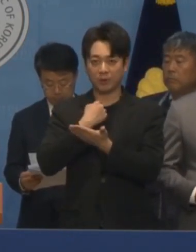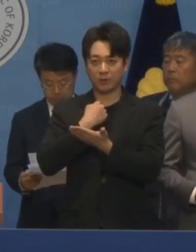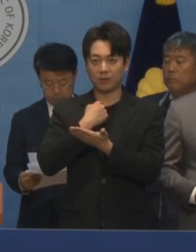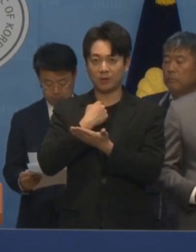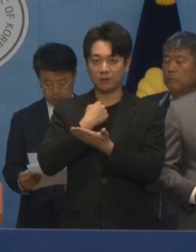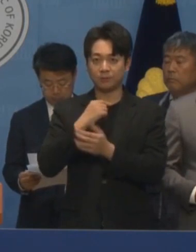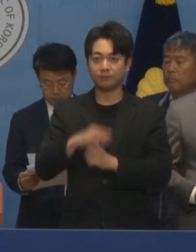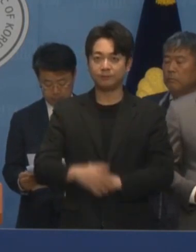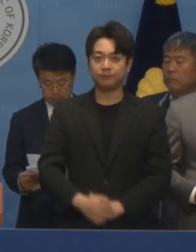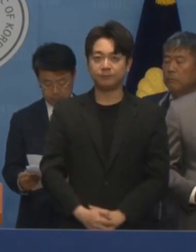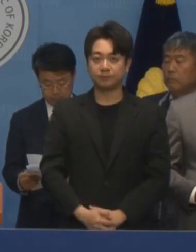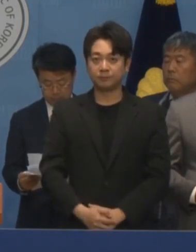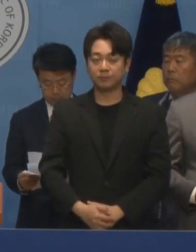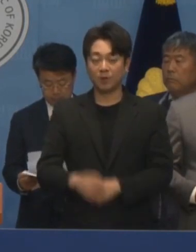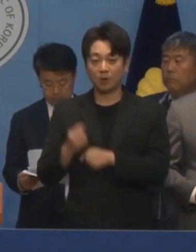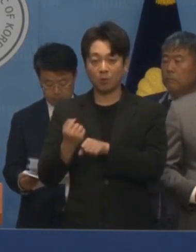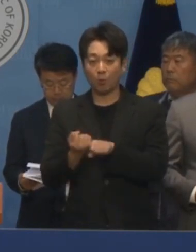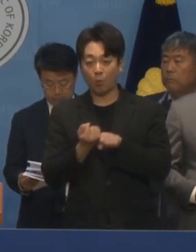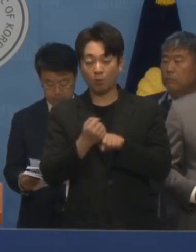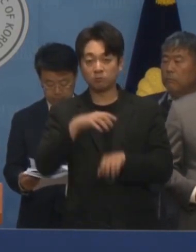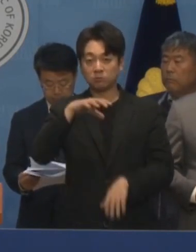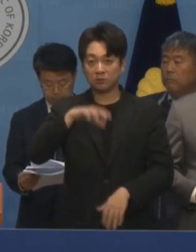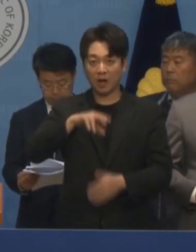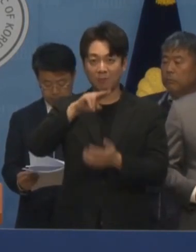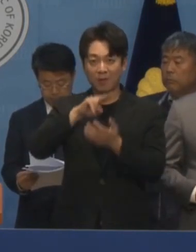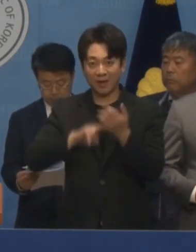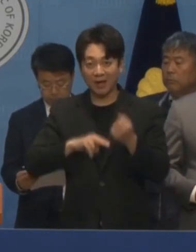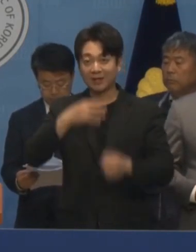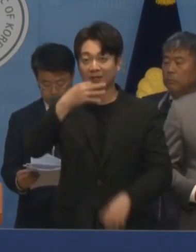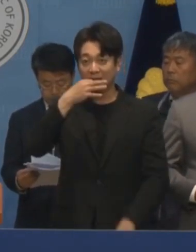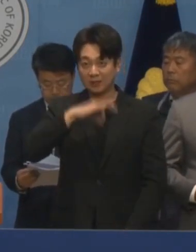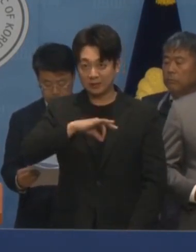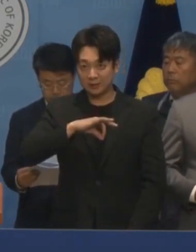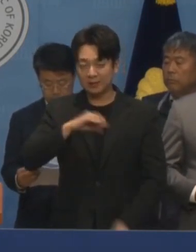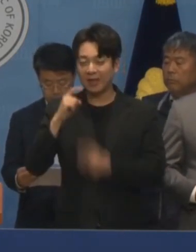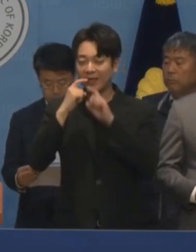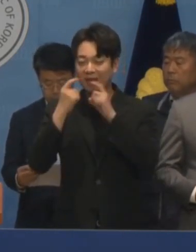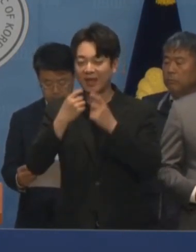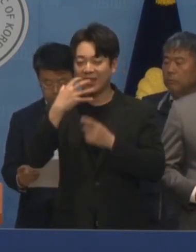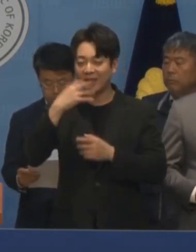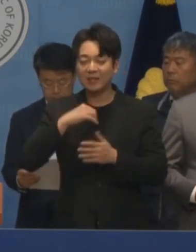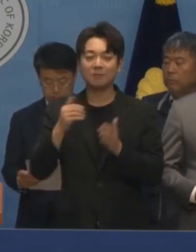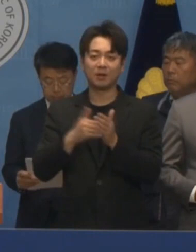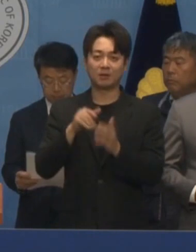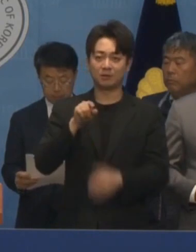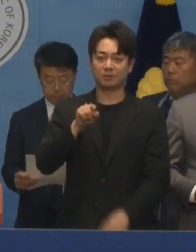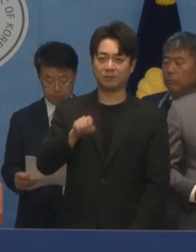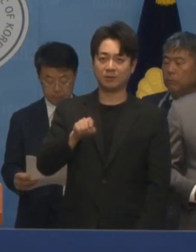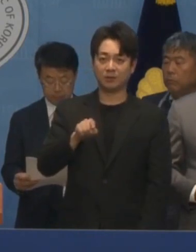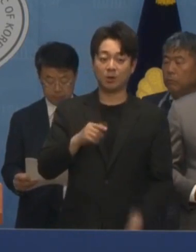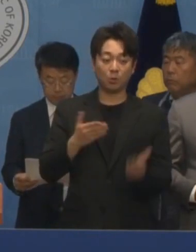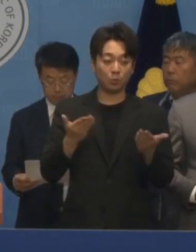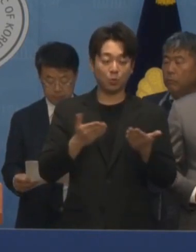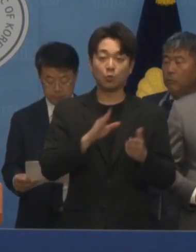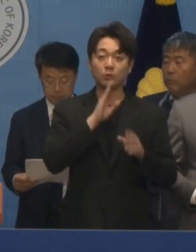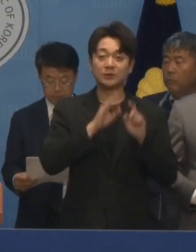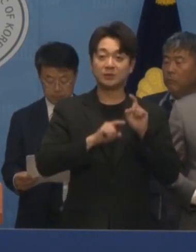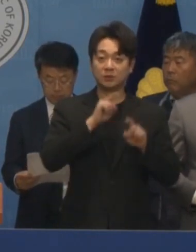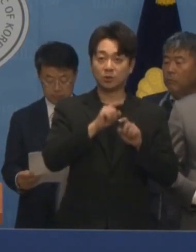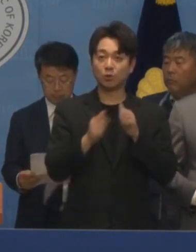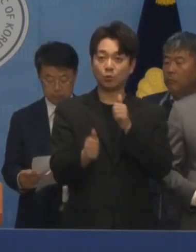매각 이익은 자신의 모든 호주머니 속으로 다 들어갔습니다. 현재 더불어민주당 노동존중